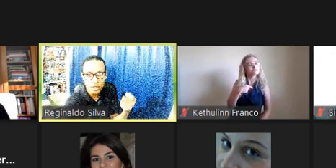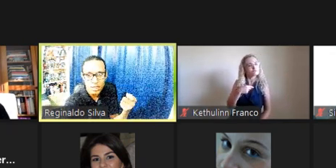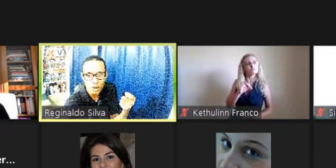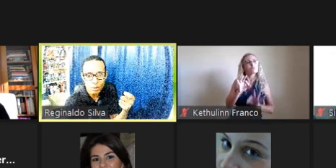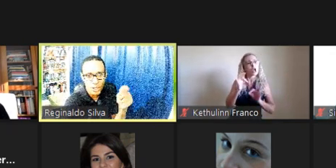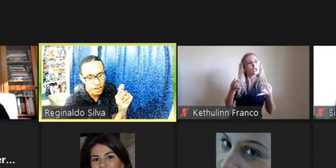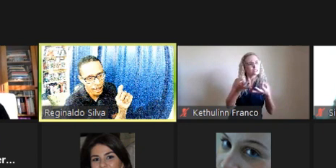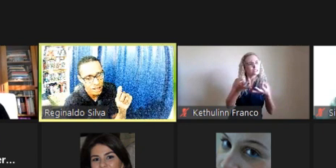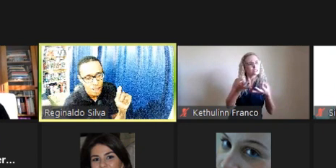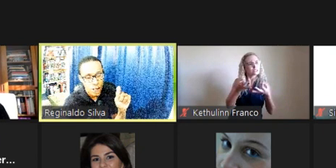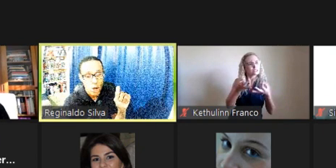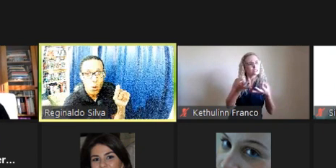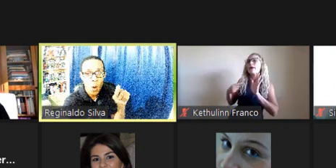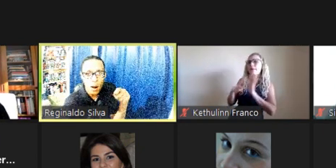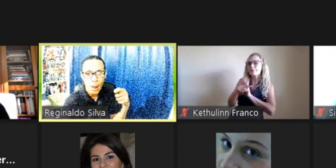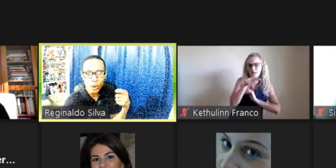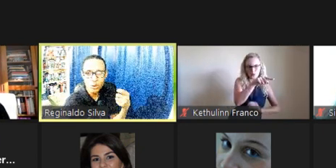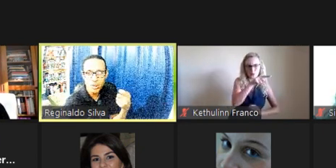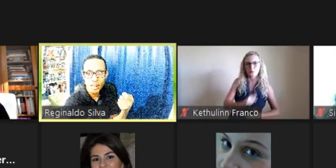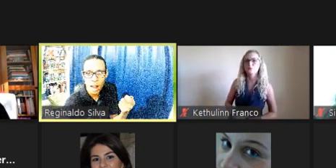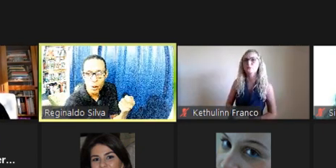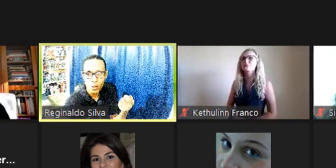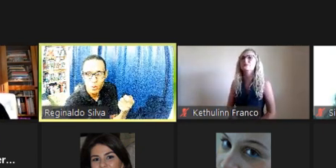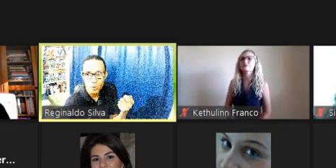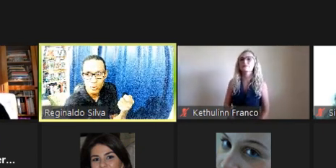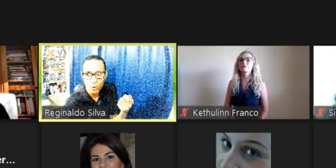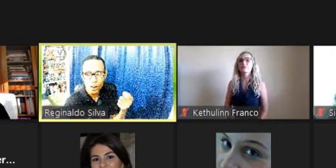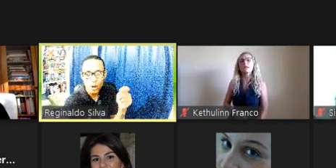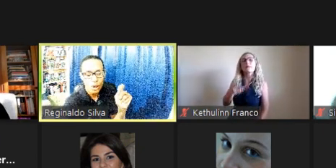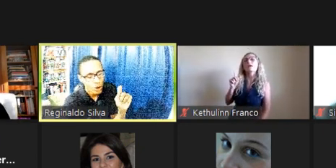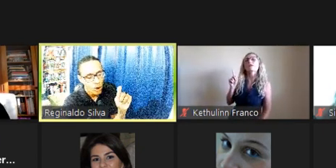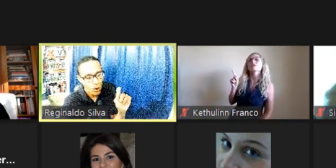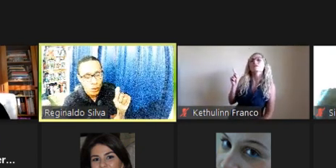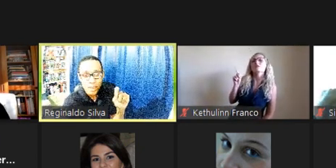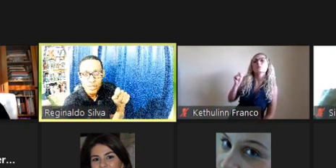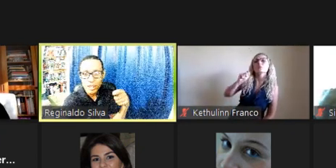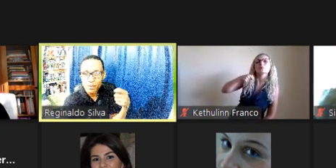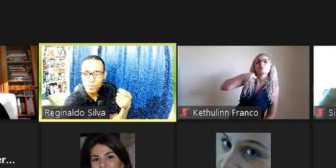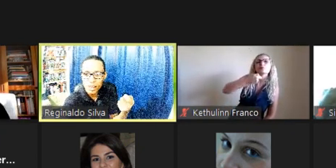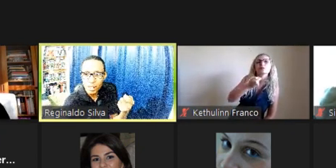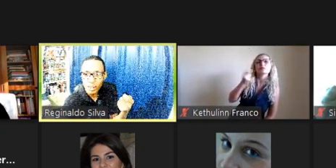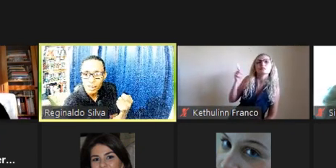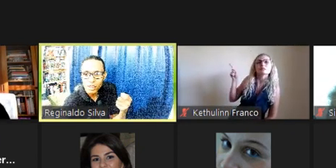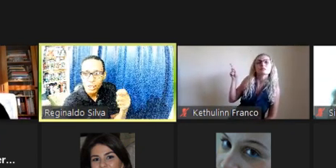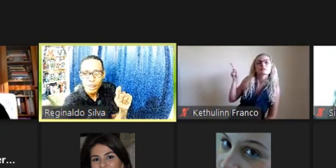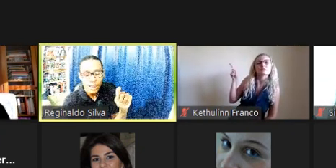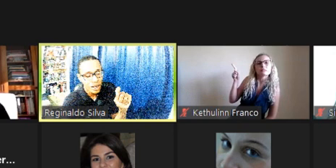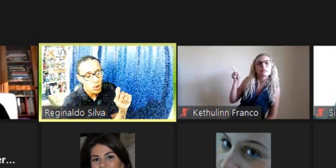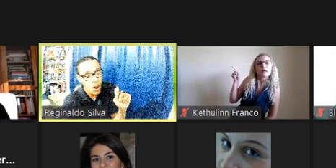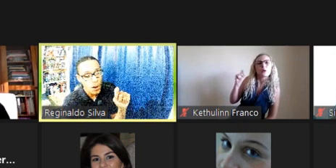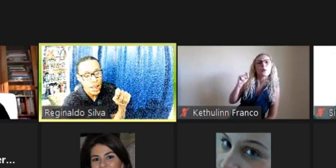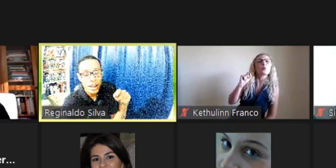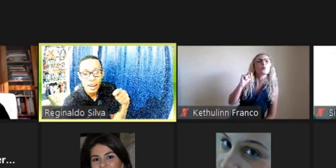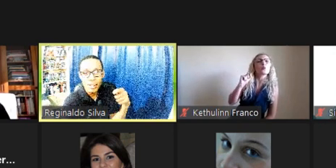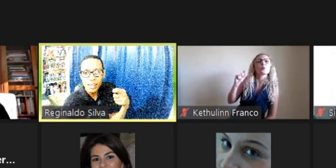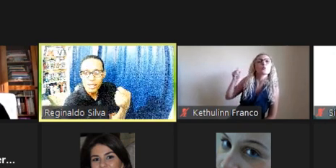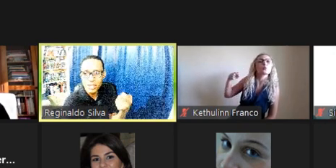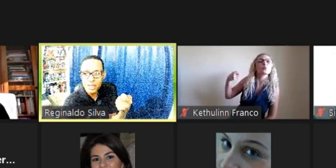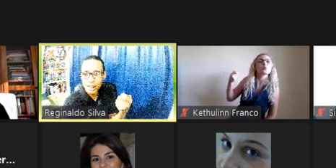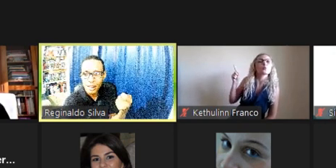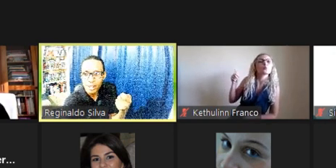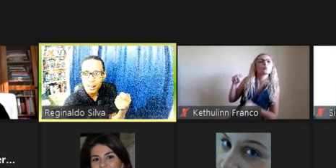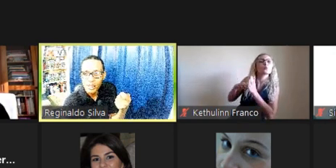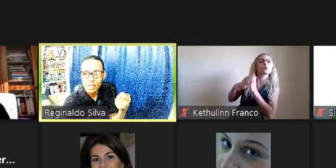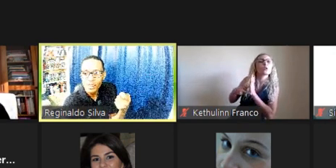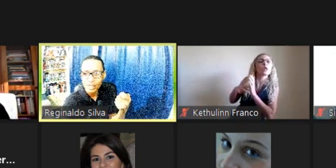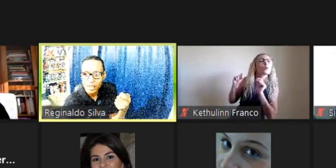aqui significa, qual é o sinal? O que significa? Qual é a